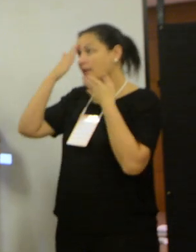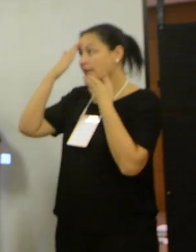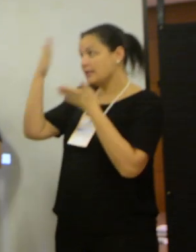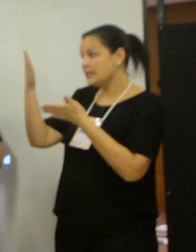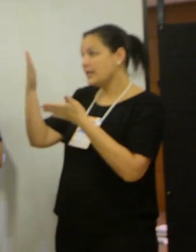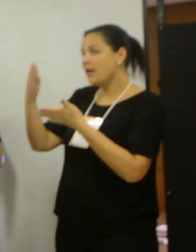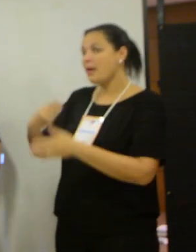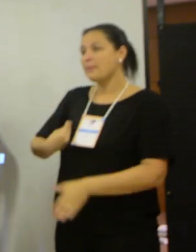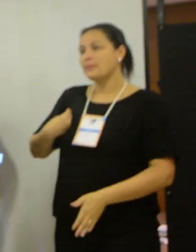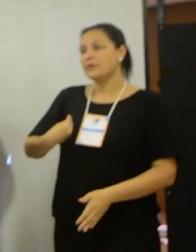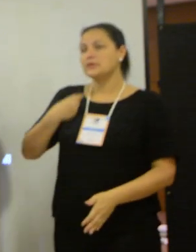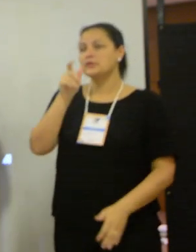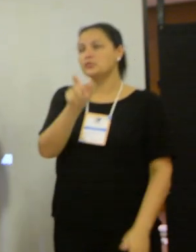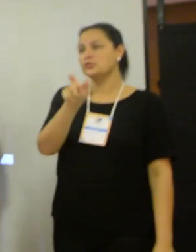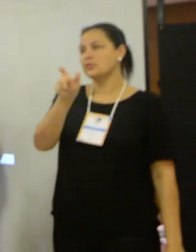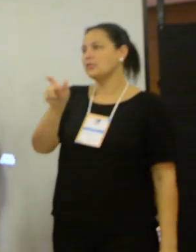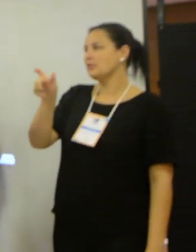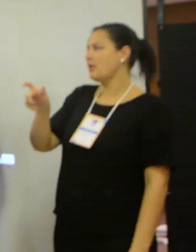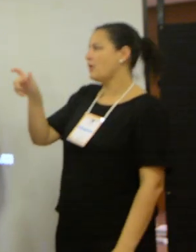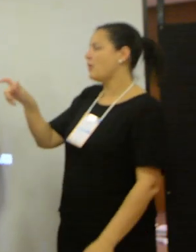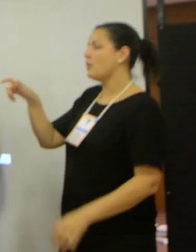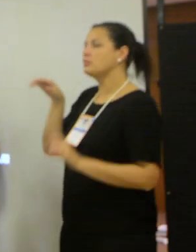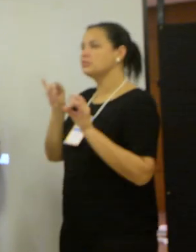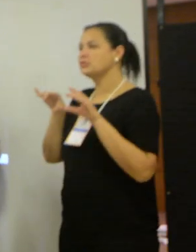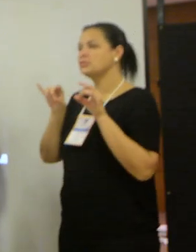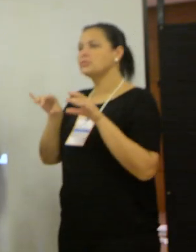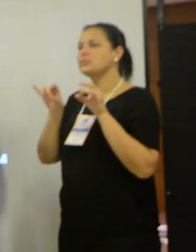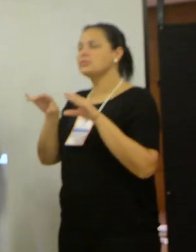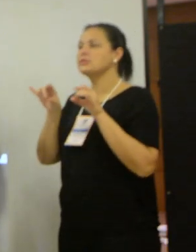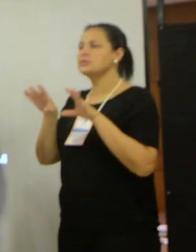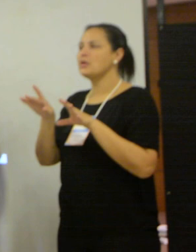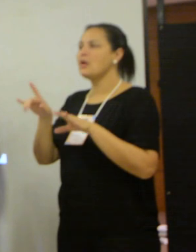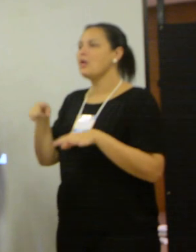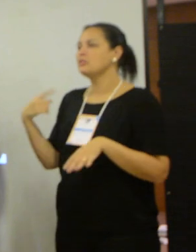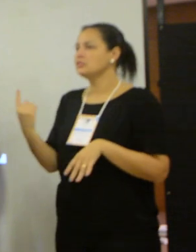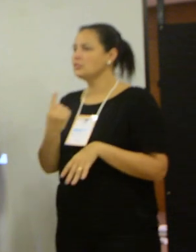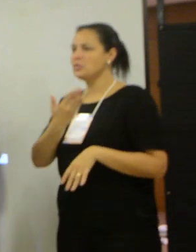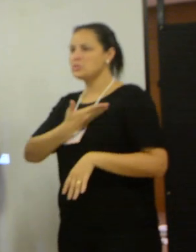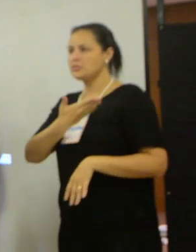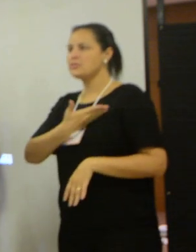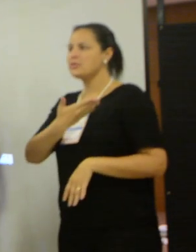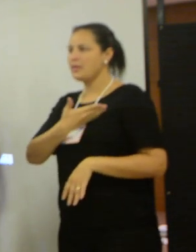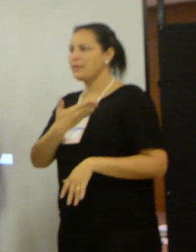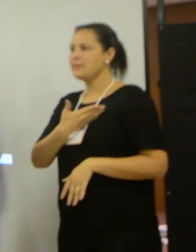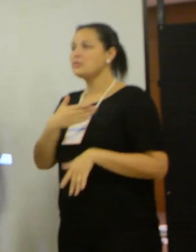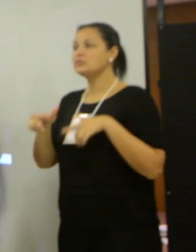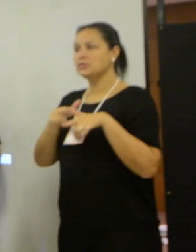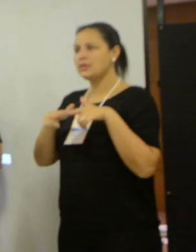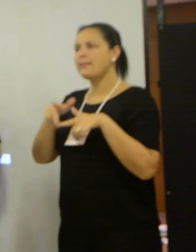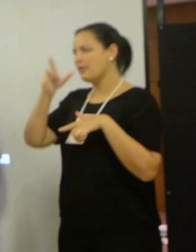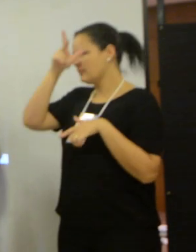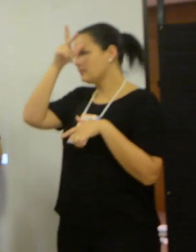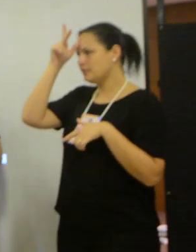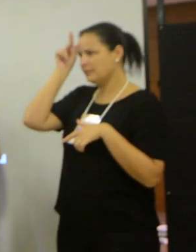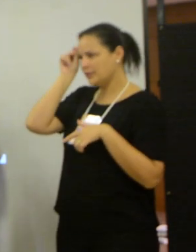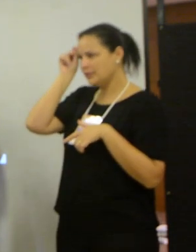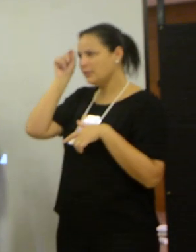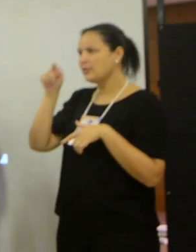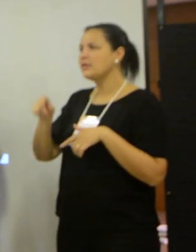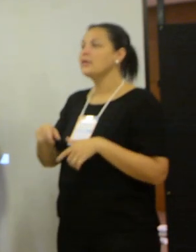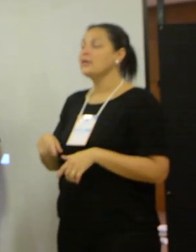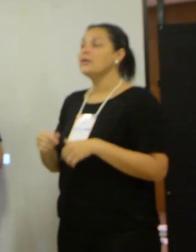presença de todos vocês e especialmente aos nossos colegas e integrantes da Prefeitura que têm nos auxiliado de uma